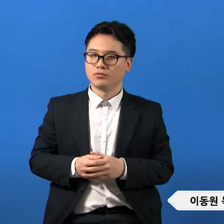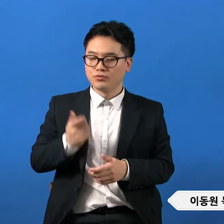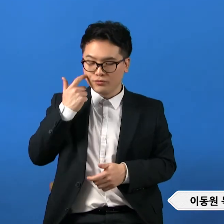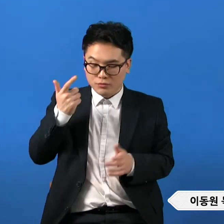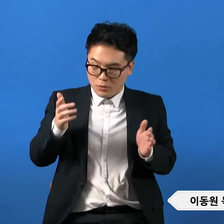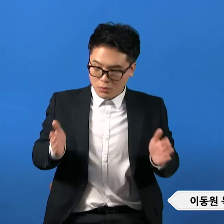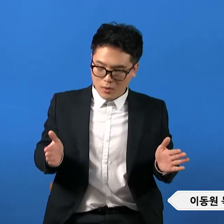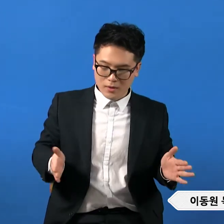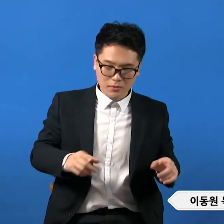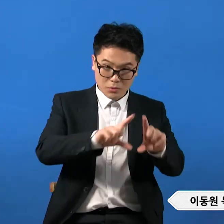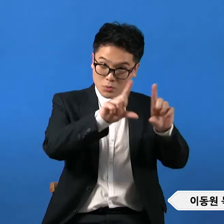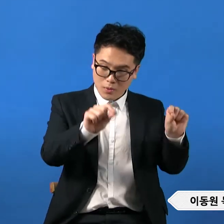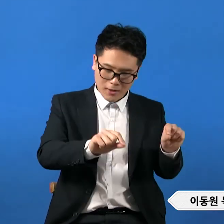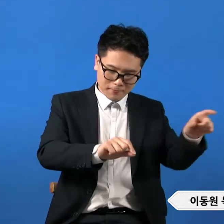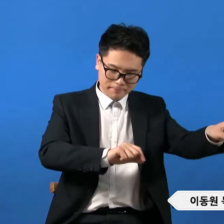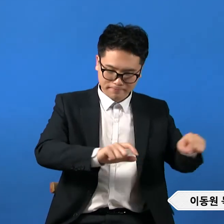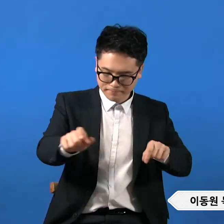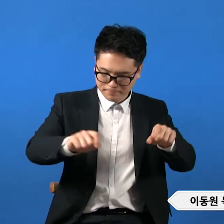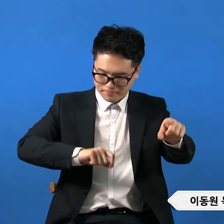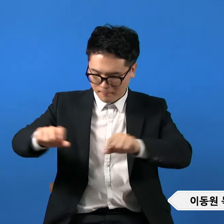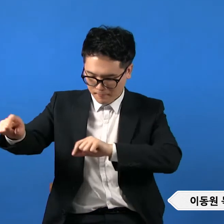모아서 연결하는 그런